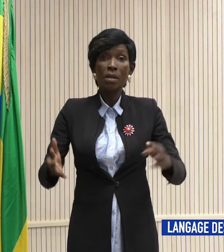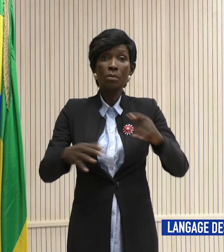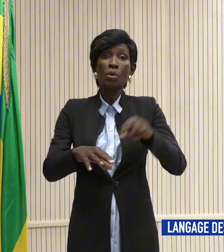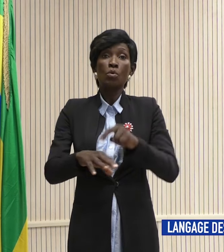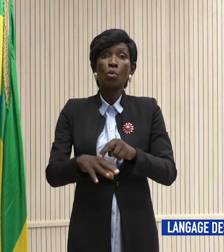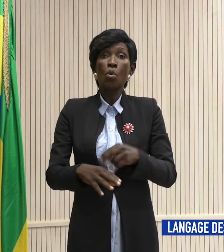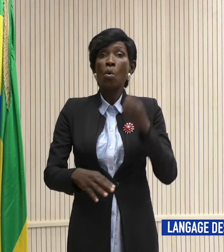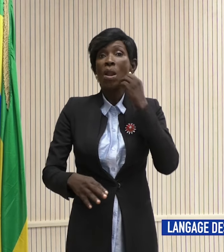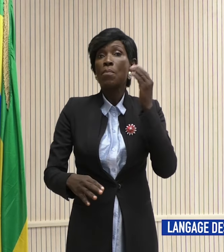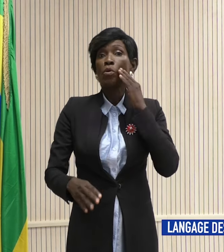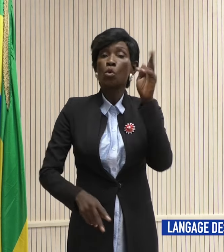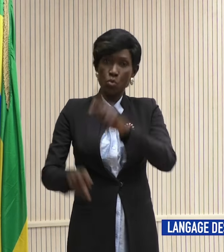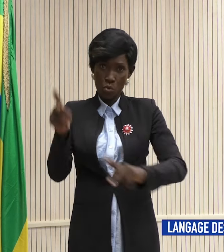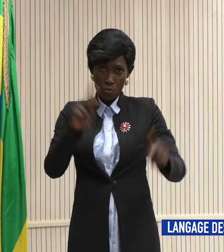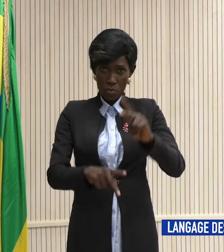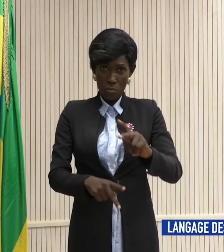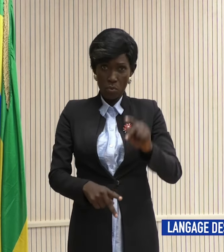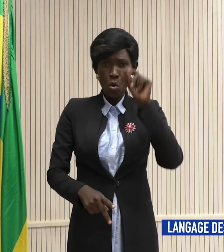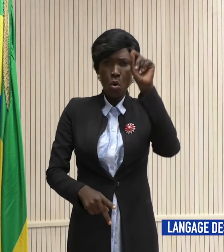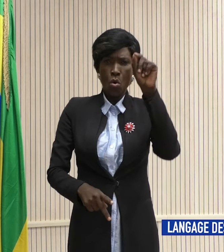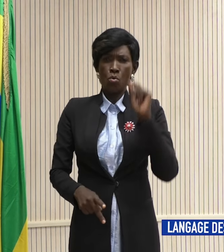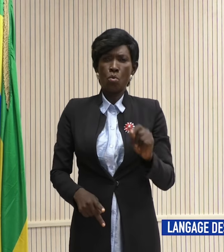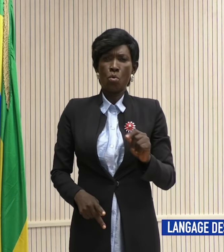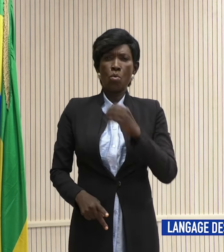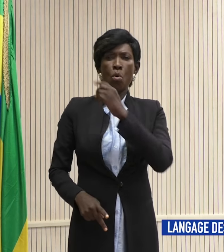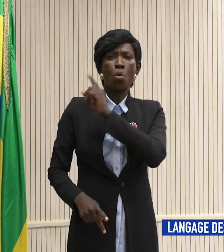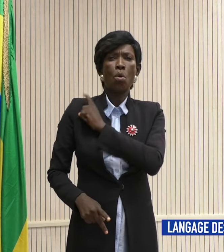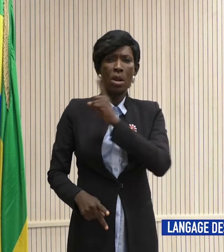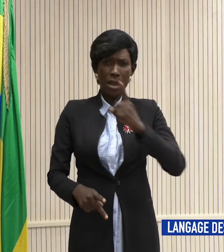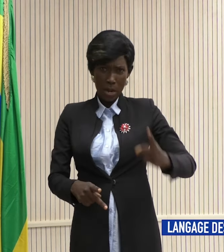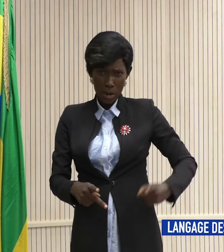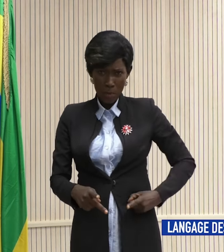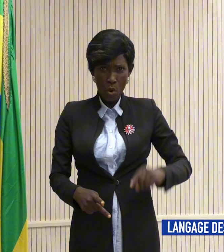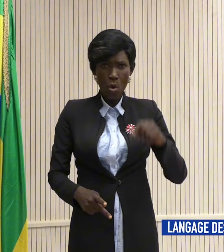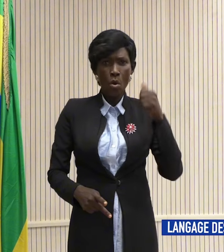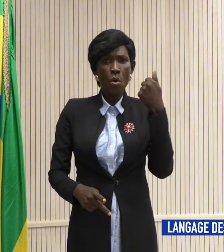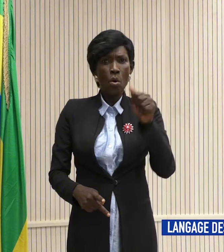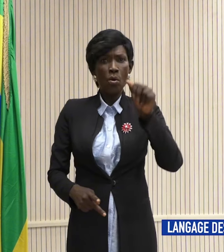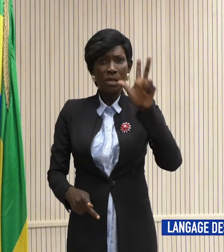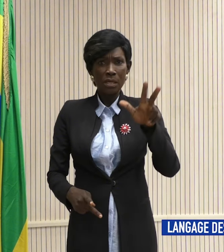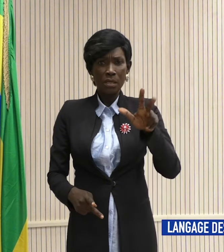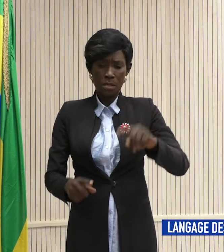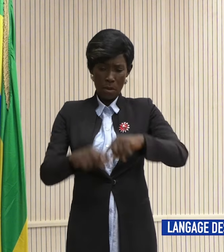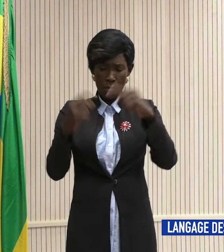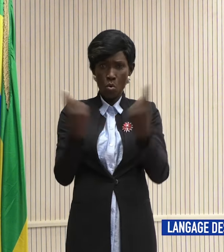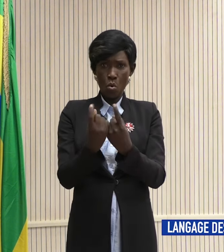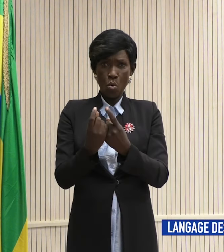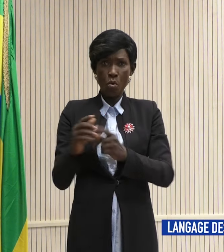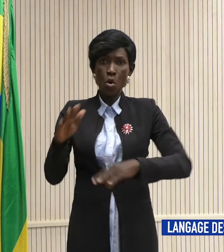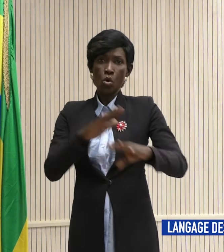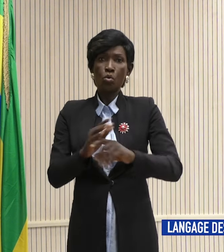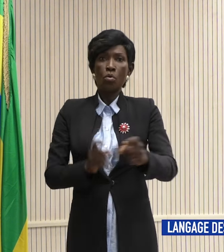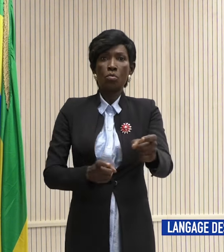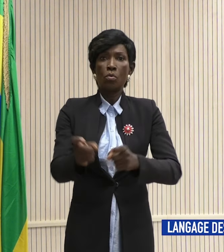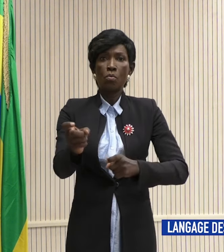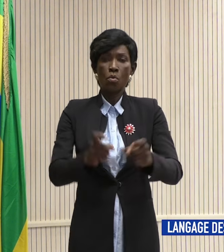cette optique les députés de la 13e législature sous le JIDE du chef de la représentation